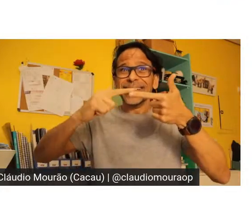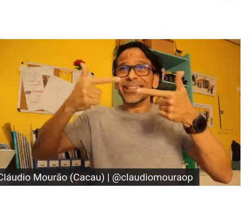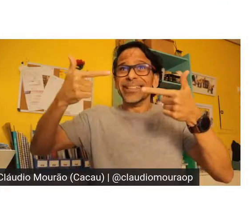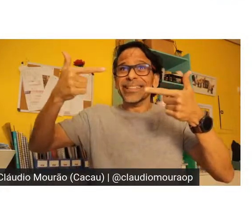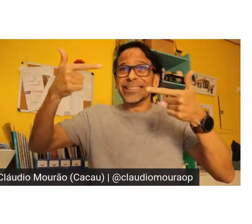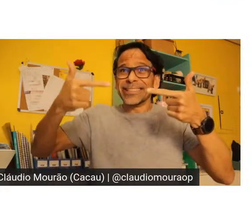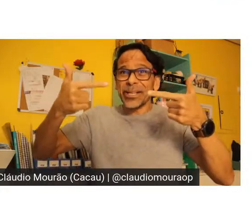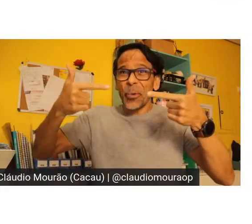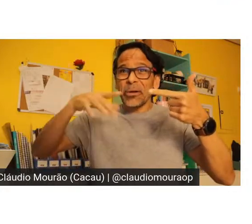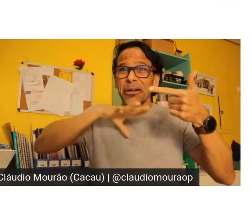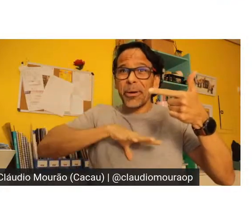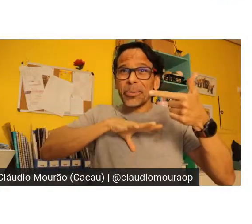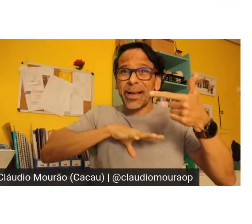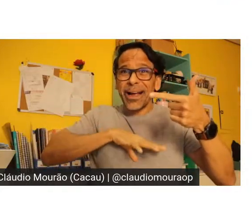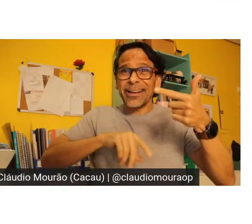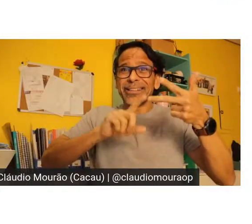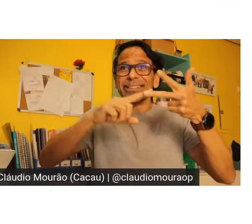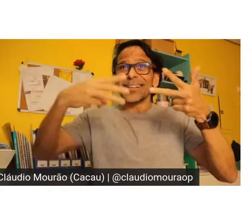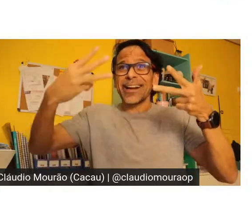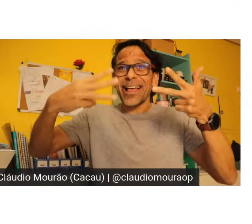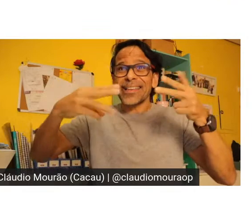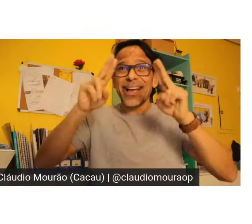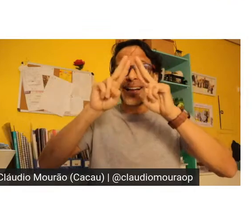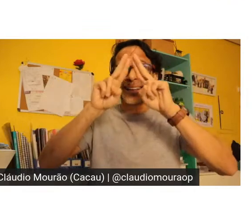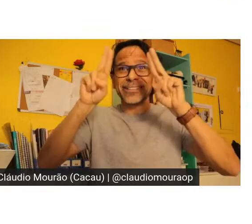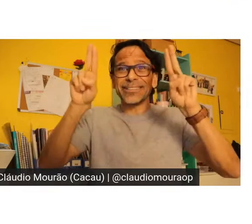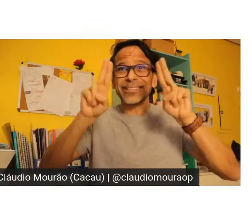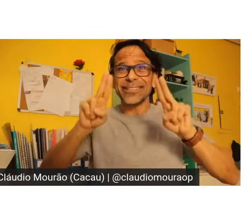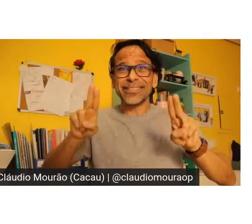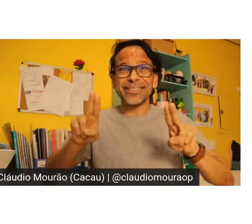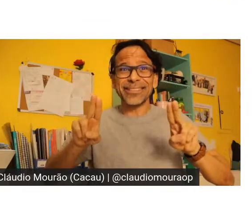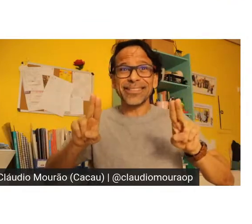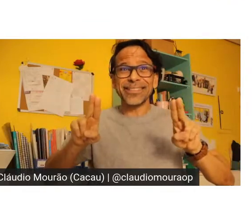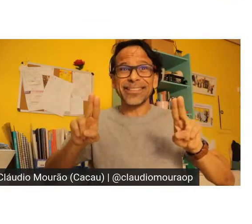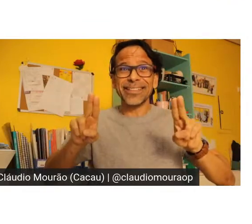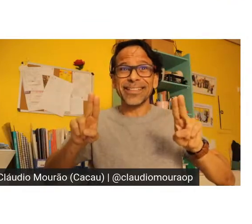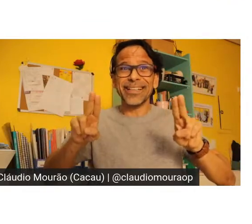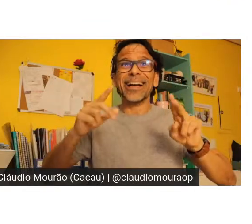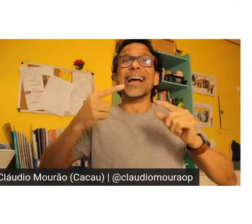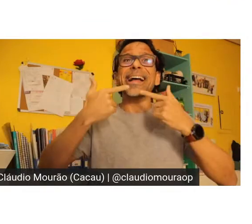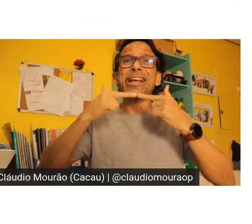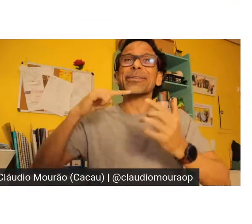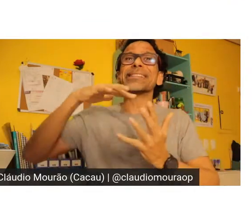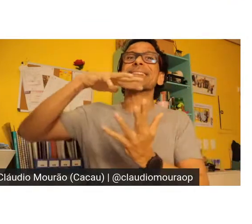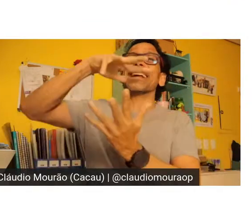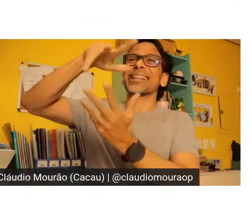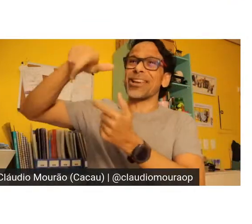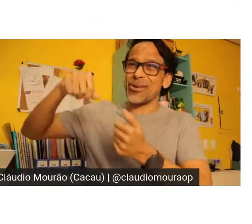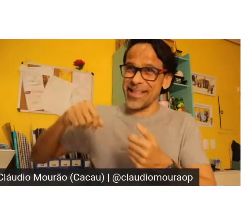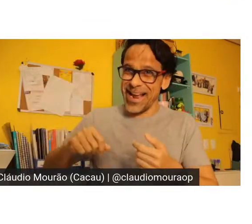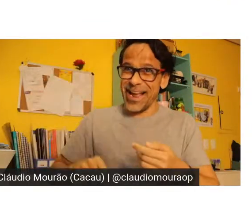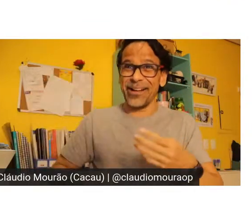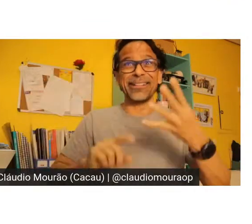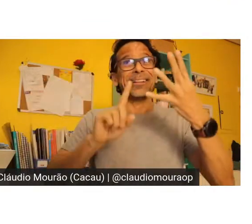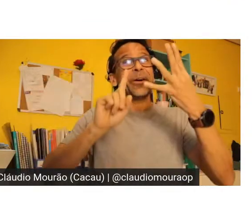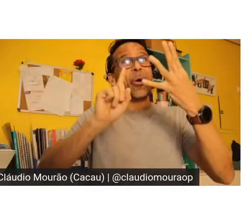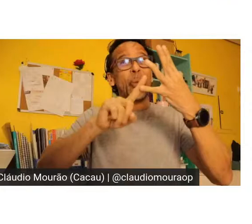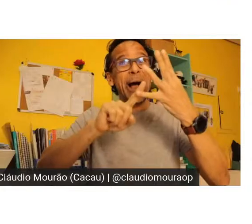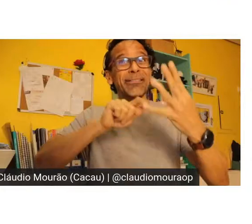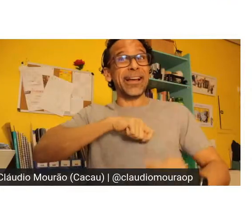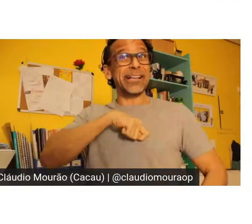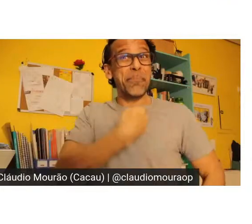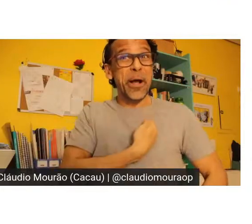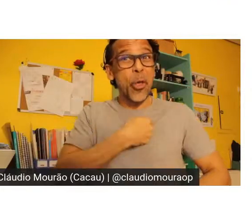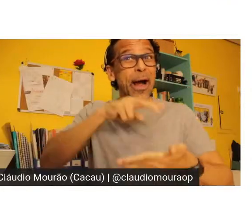tiver um Barros língua de sinais é não sólidos mas a língua de sinais de diversos lugares